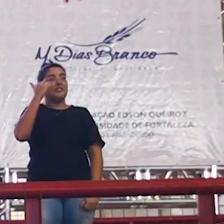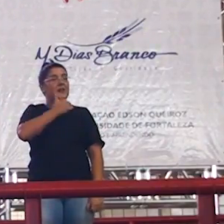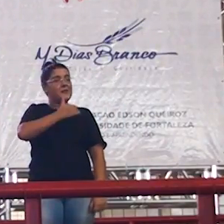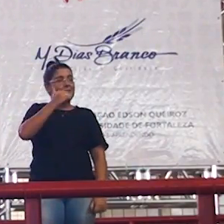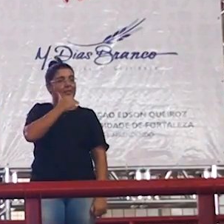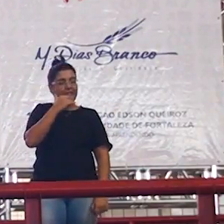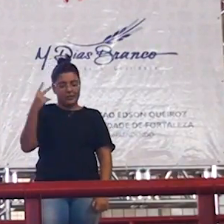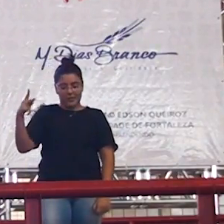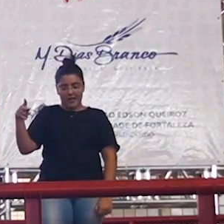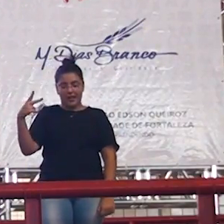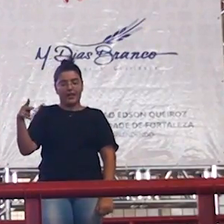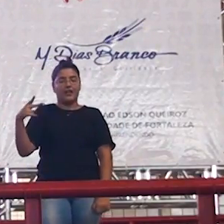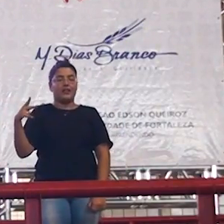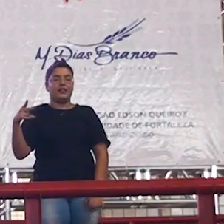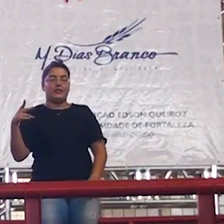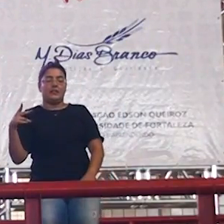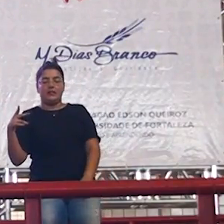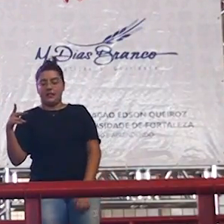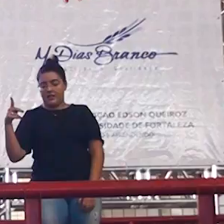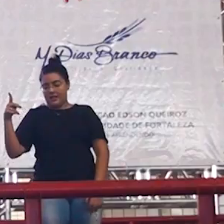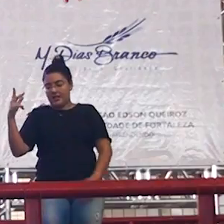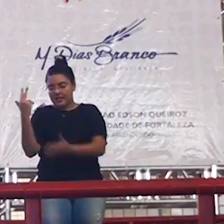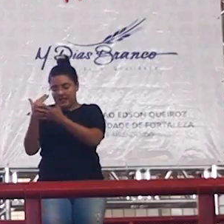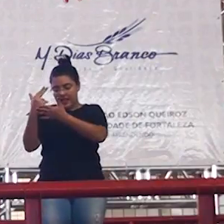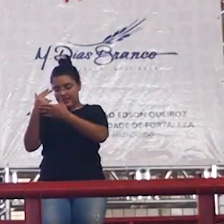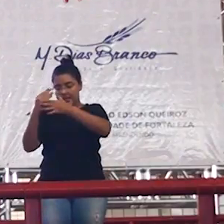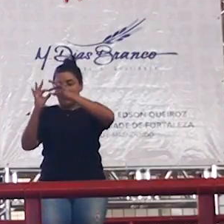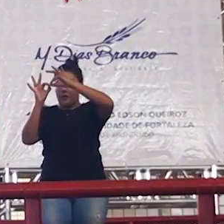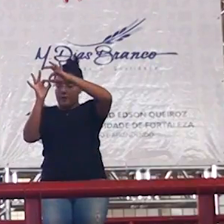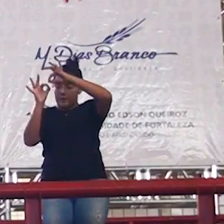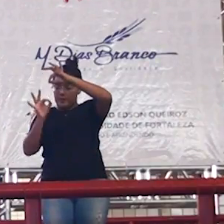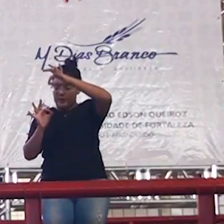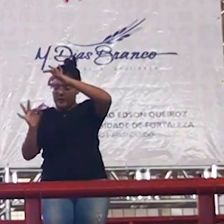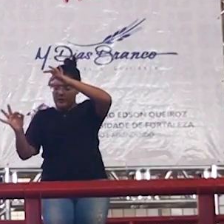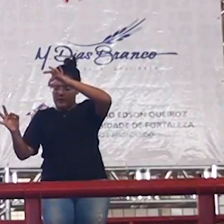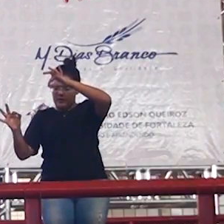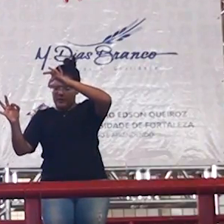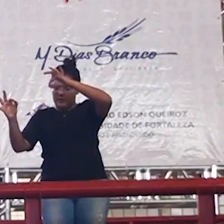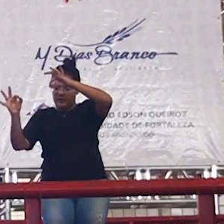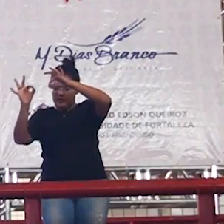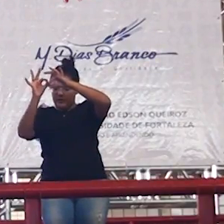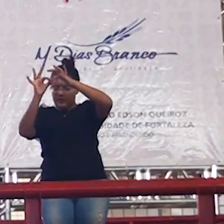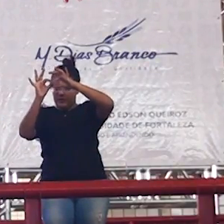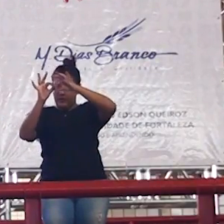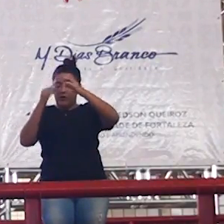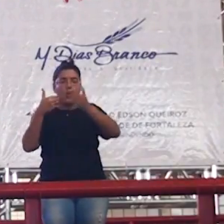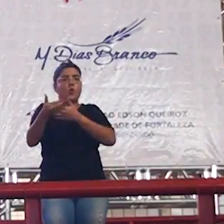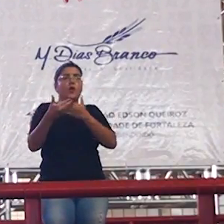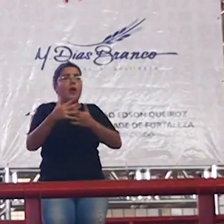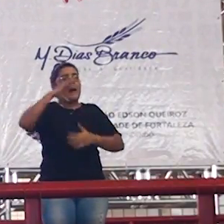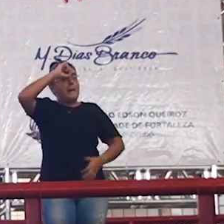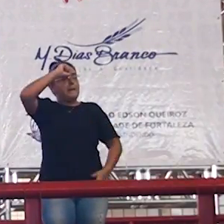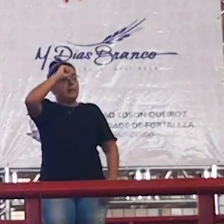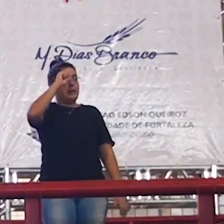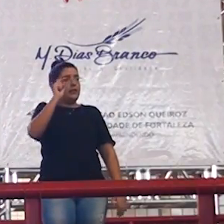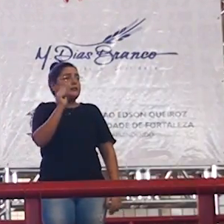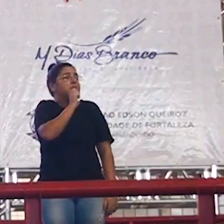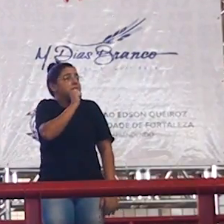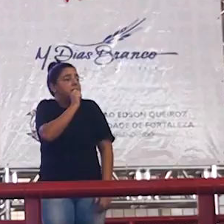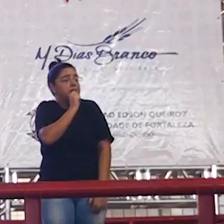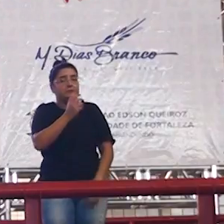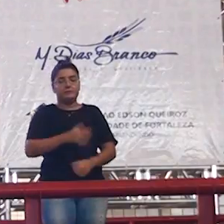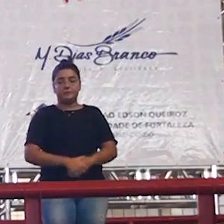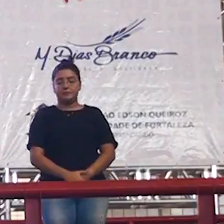Professor, mas aquela figura ali não coincide com nenhuma que nós acabamos de ver.